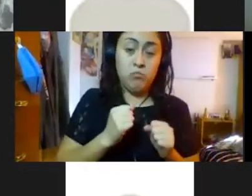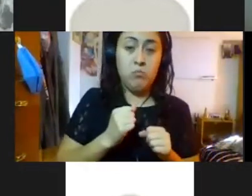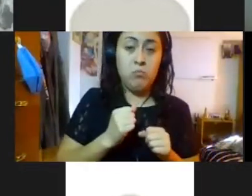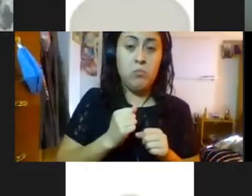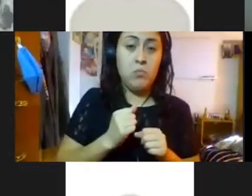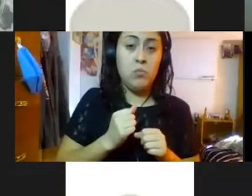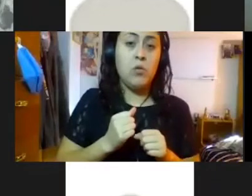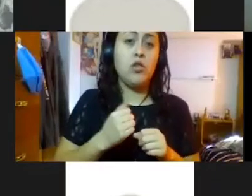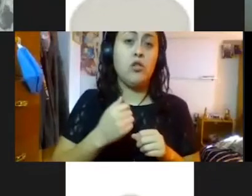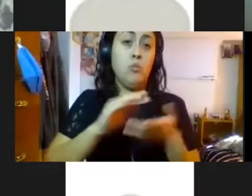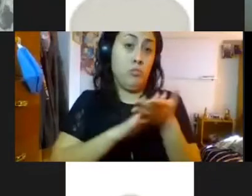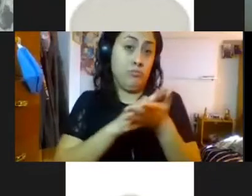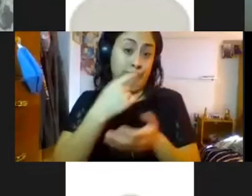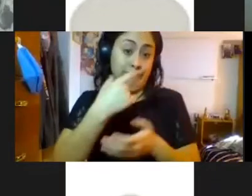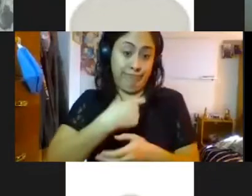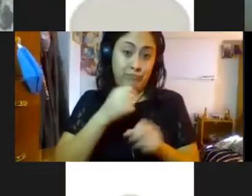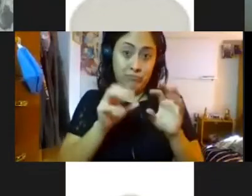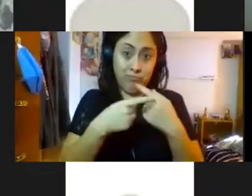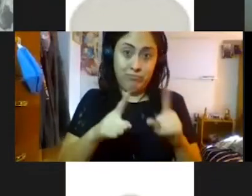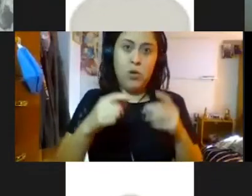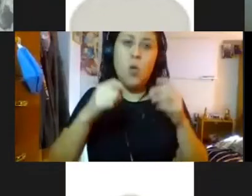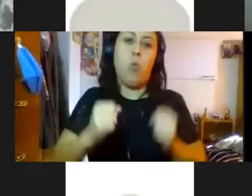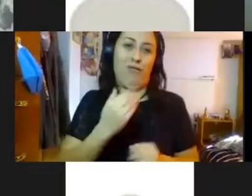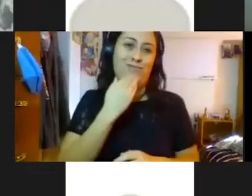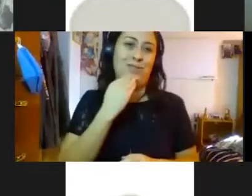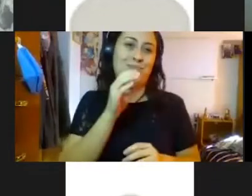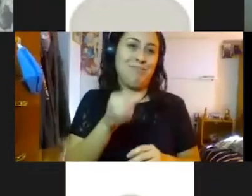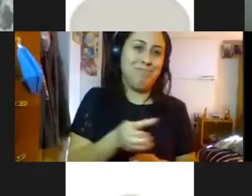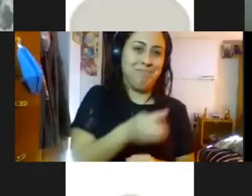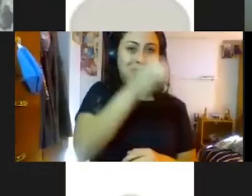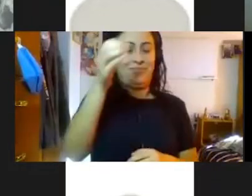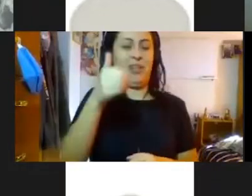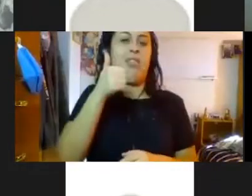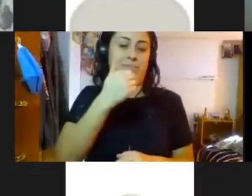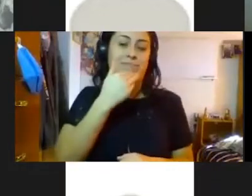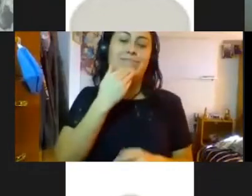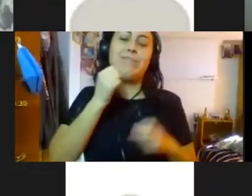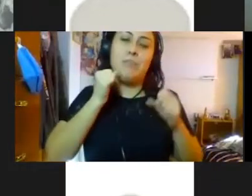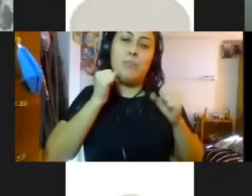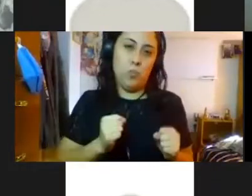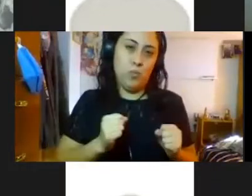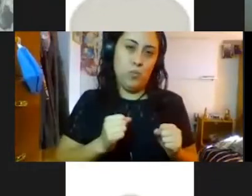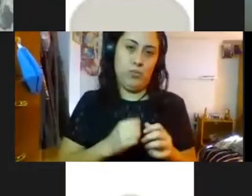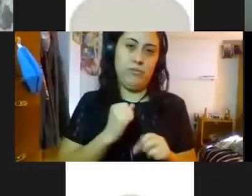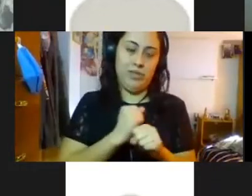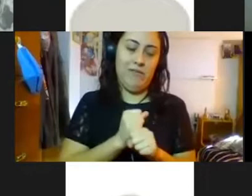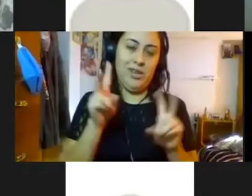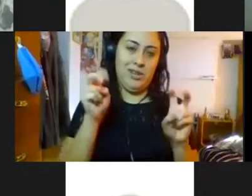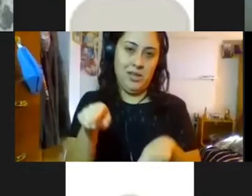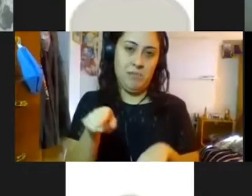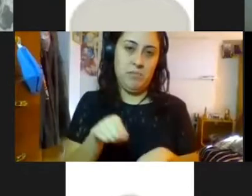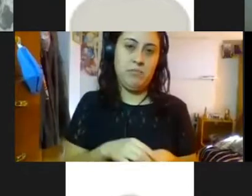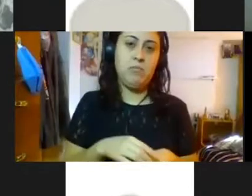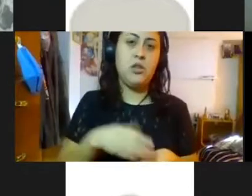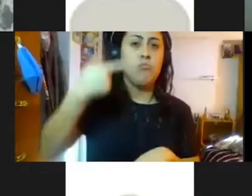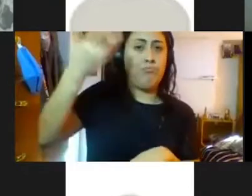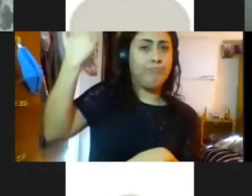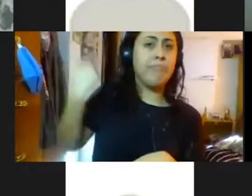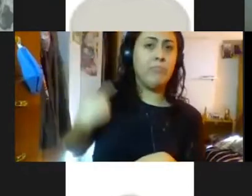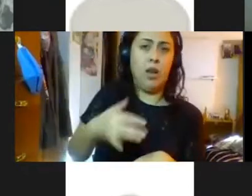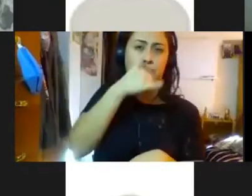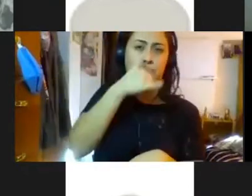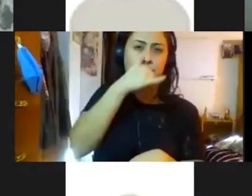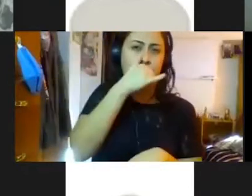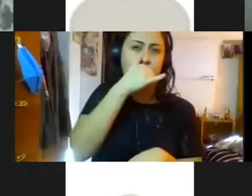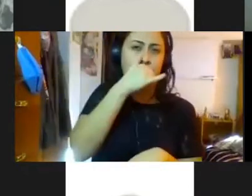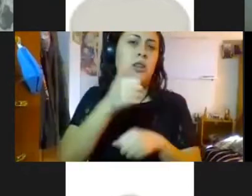dirección. También tengo que decir que cumplí el rol de dirección algún tiempo, pues tuve que subrogar